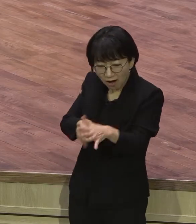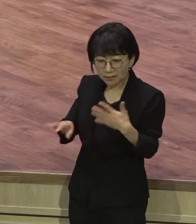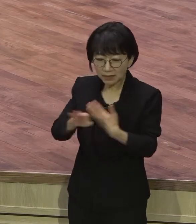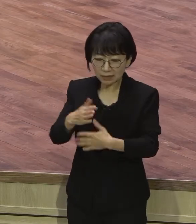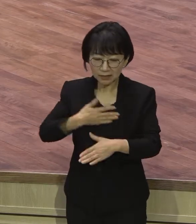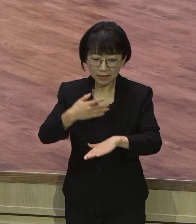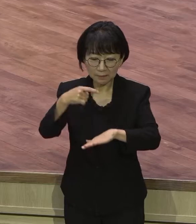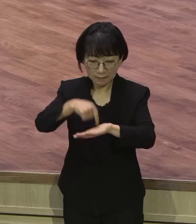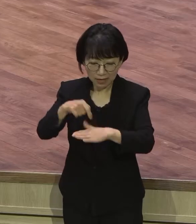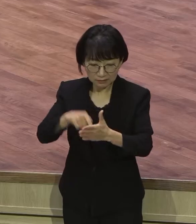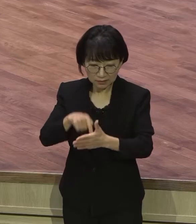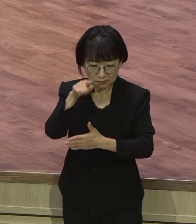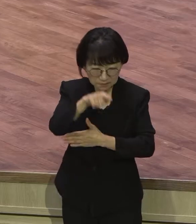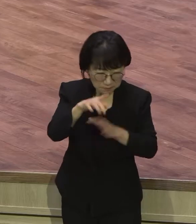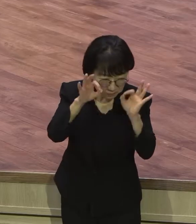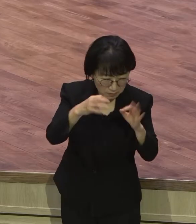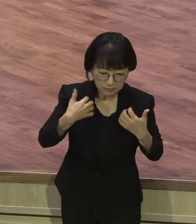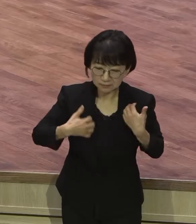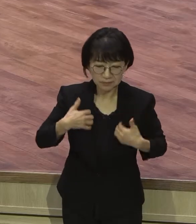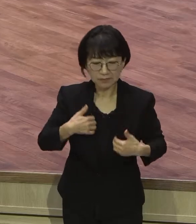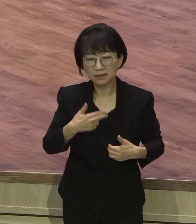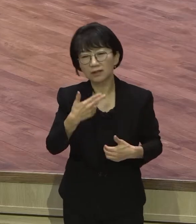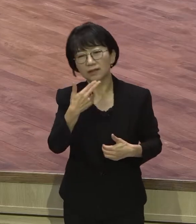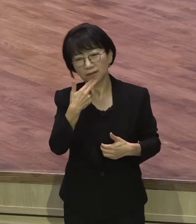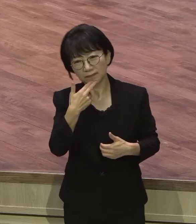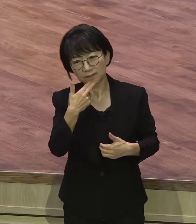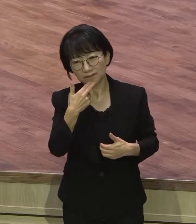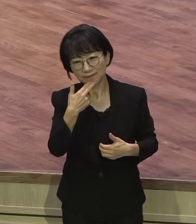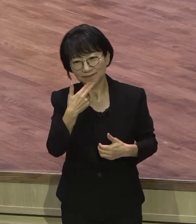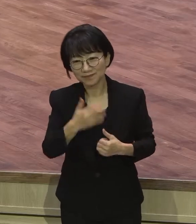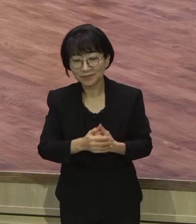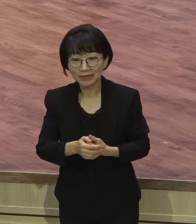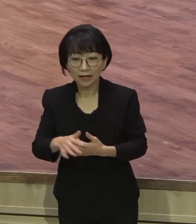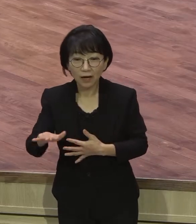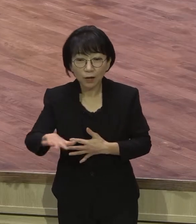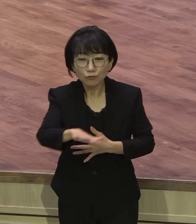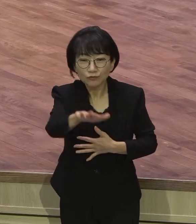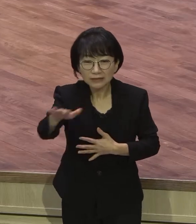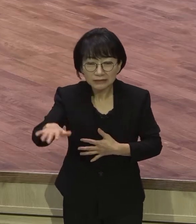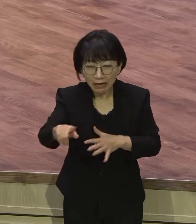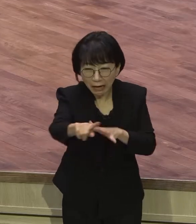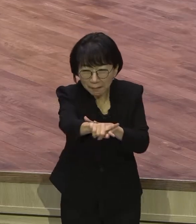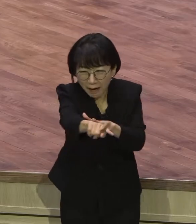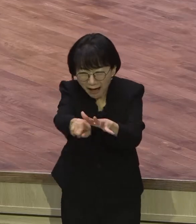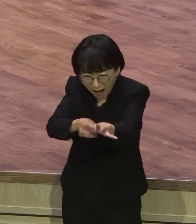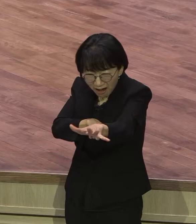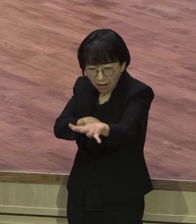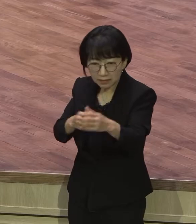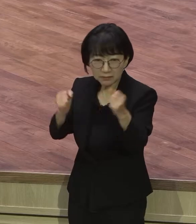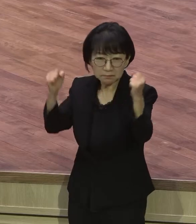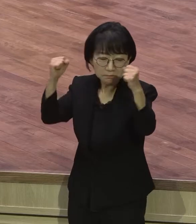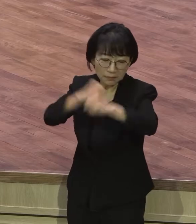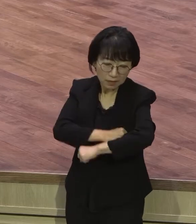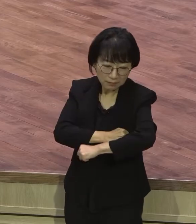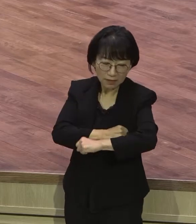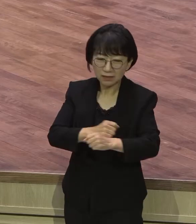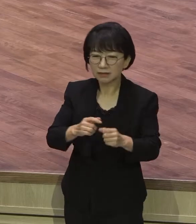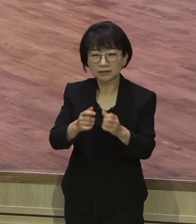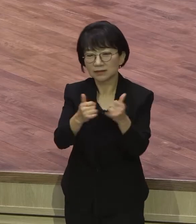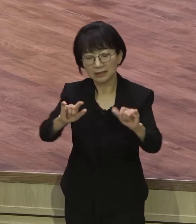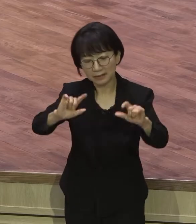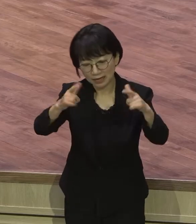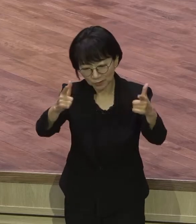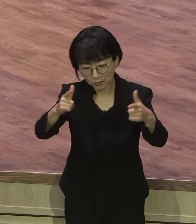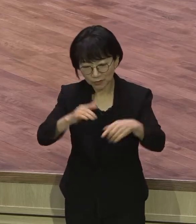내 마음이 그를 기뻐하지 아니하리라 하셨느니라. 우리는 뒤로 물러가 멸망하는 자가 아니요 오직 영혼을